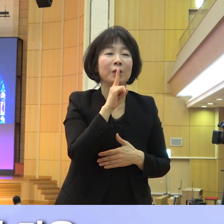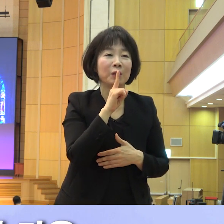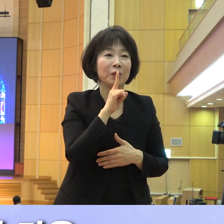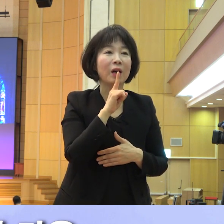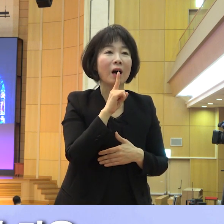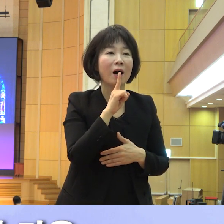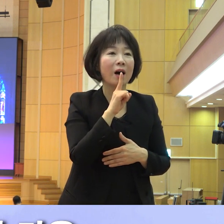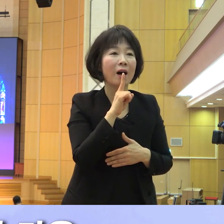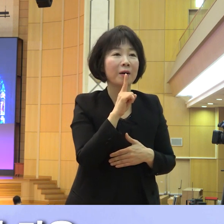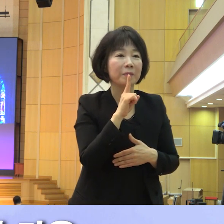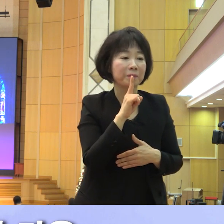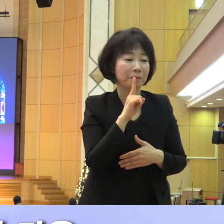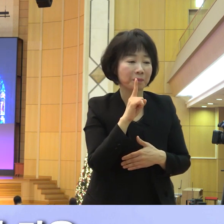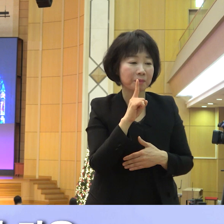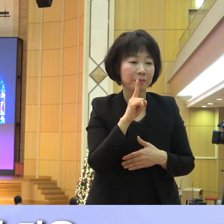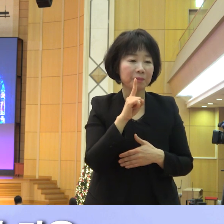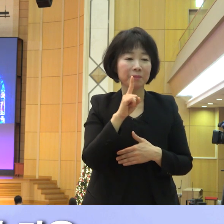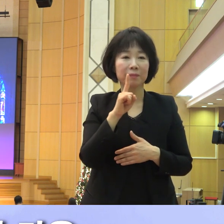행복하리라.